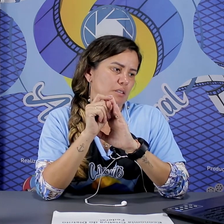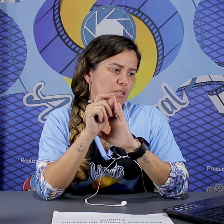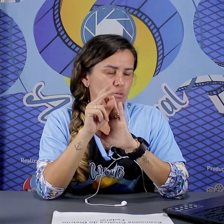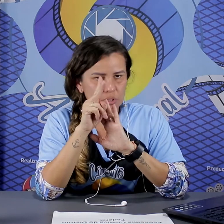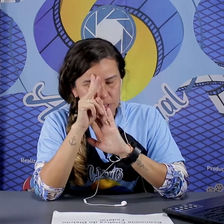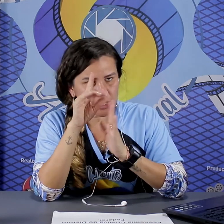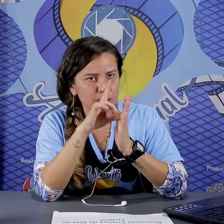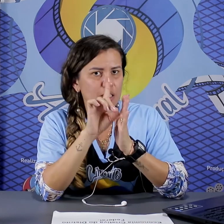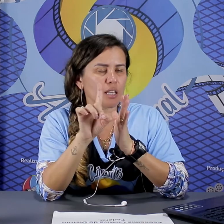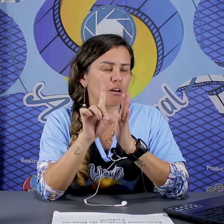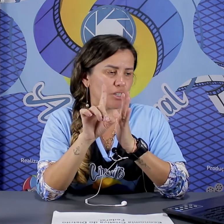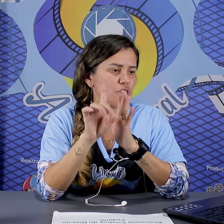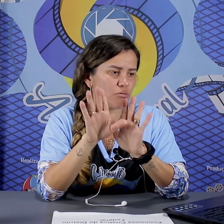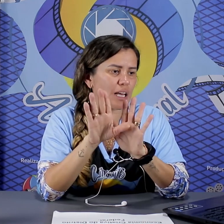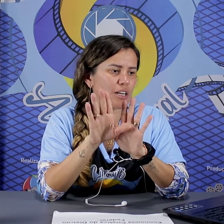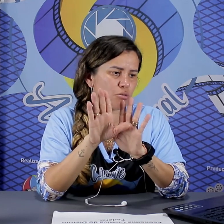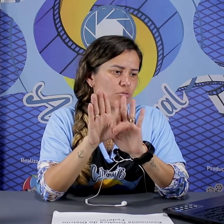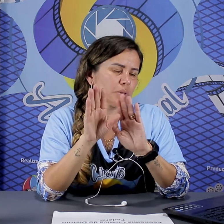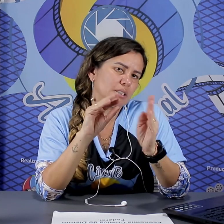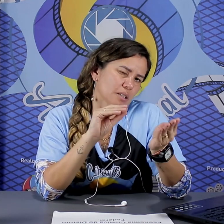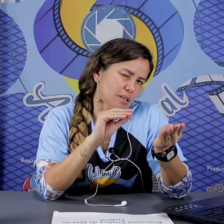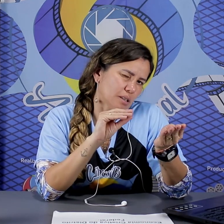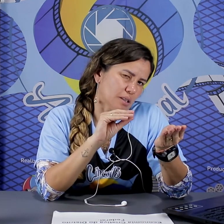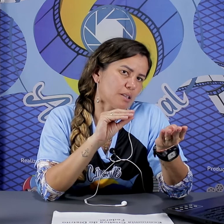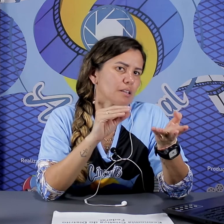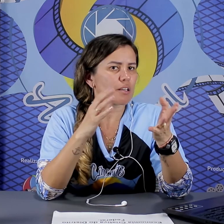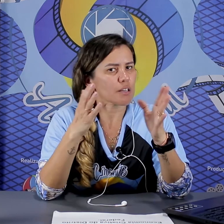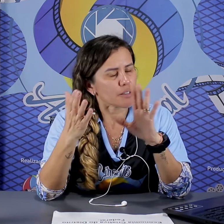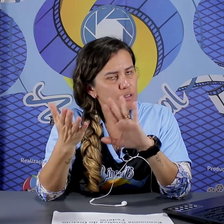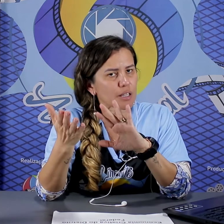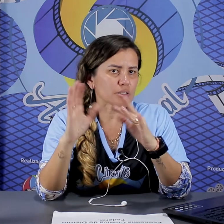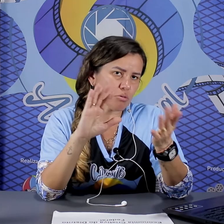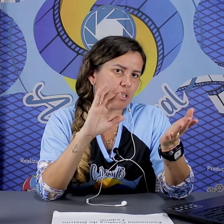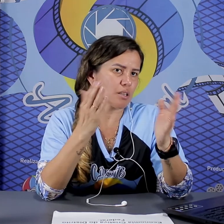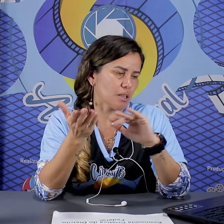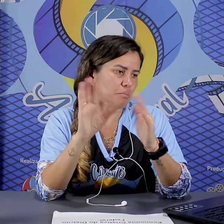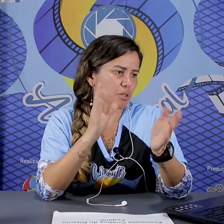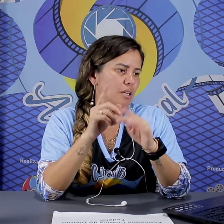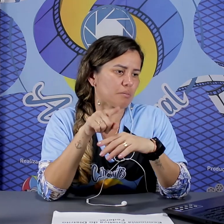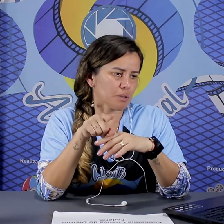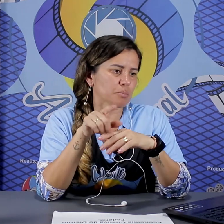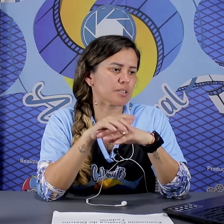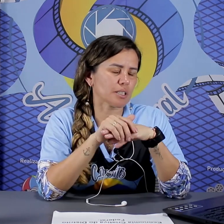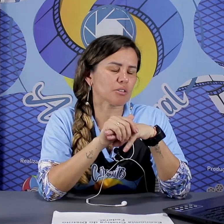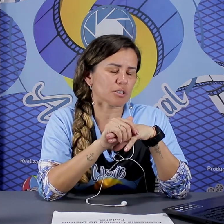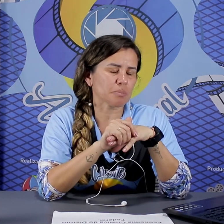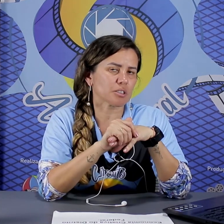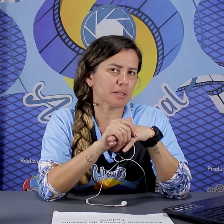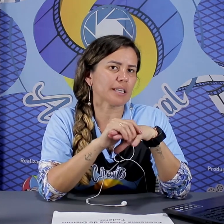Segunda, certeza que não, que a gente não está junto, mas entre terça ou quinta, por aí. Mas pode ser a nossa próxima terça,